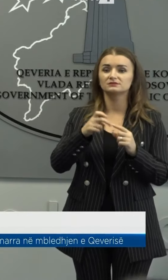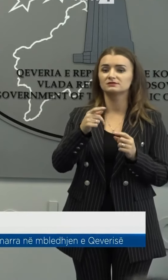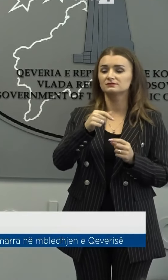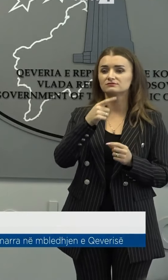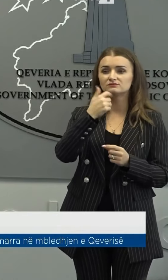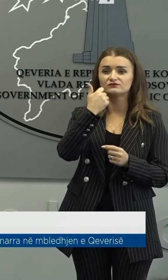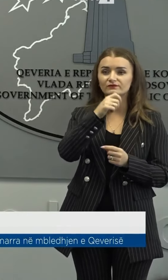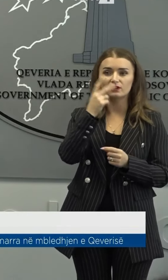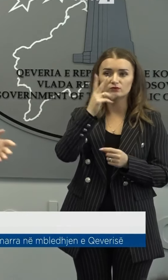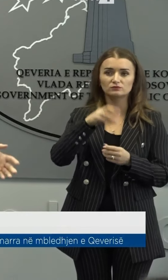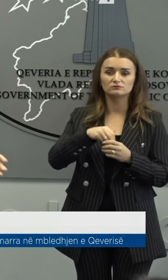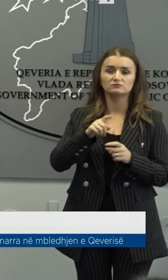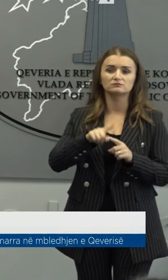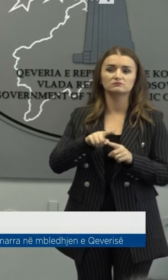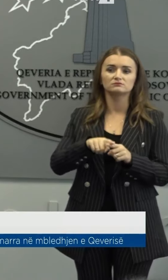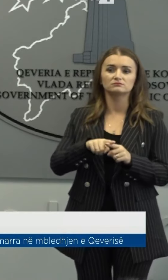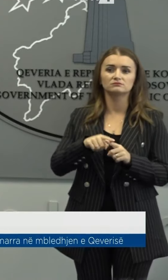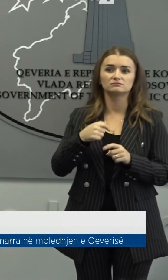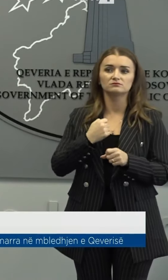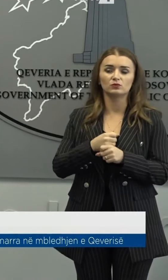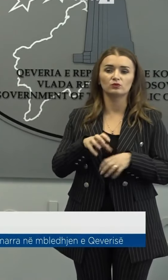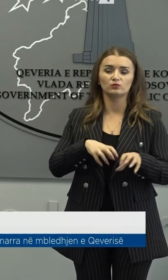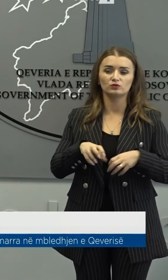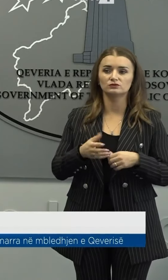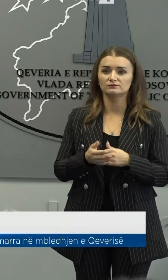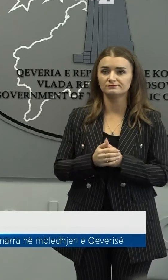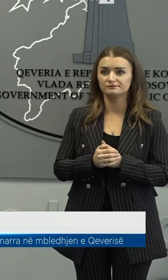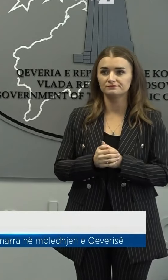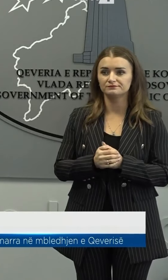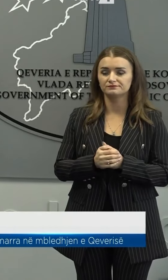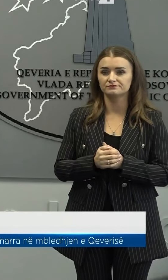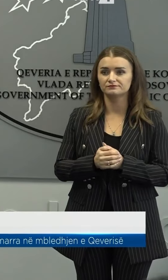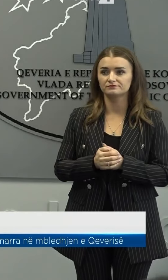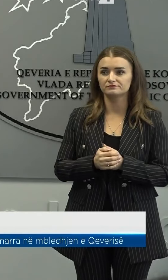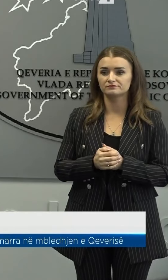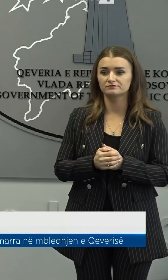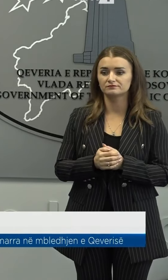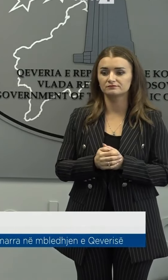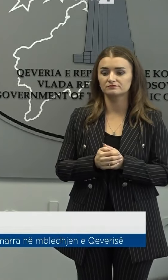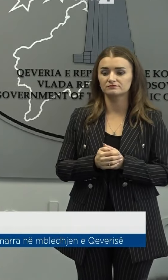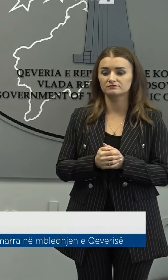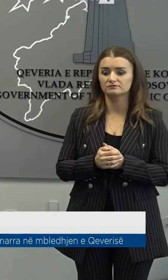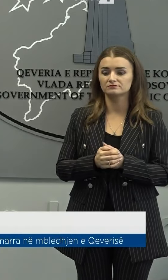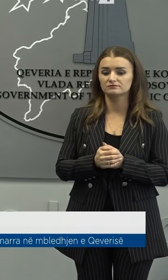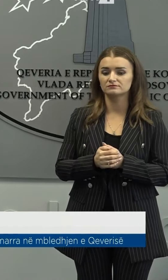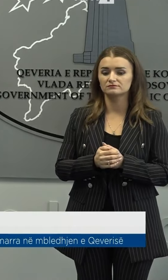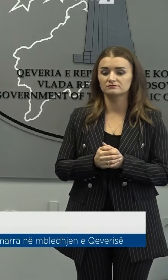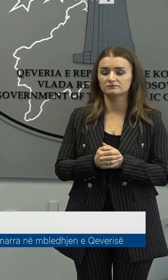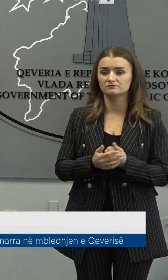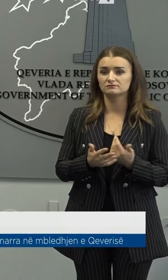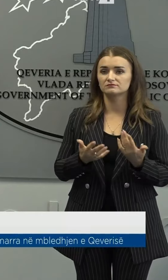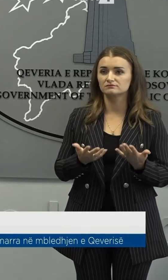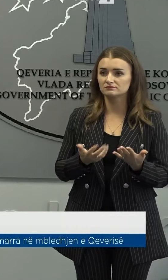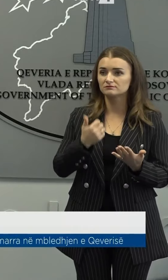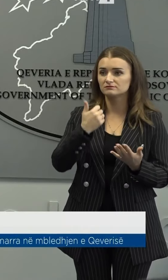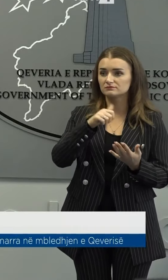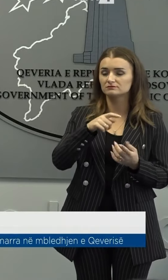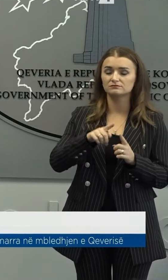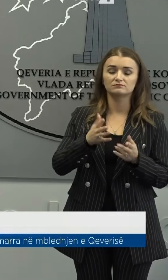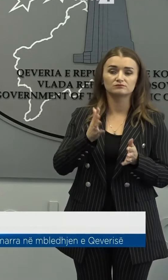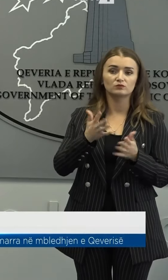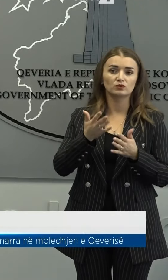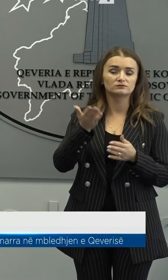prandaj si jemi pronarë në Ministria këti ose ati, kjo së shdeshu tjetë asnjëherë, po ndoshta për shkak të së kaluarës, kur edhe ashtu është